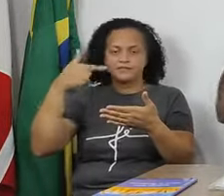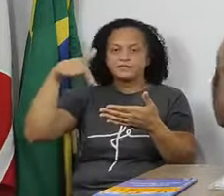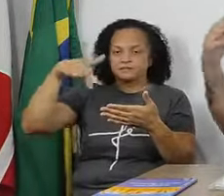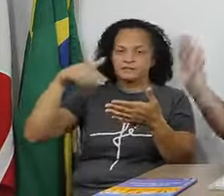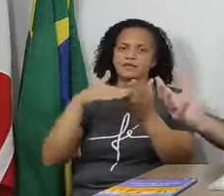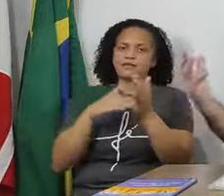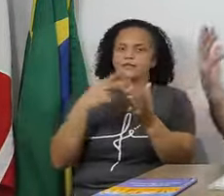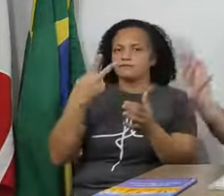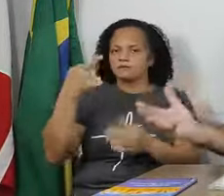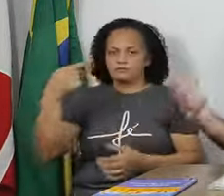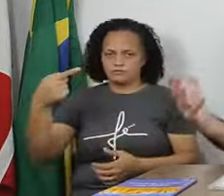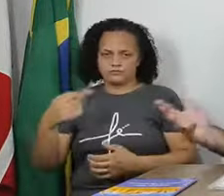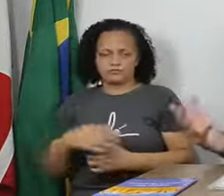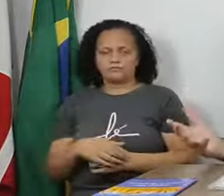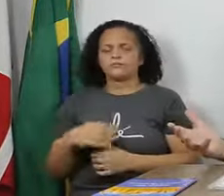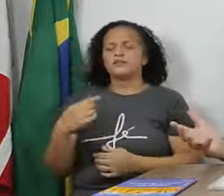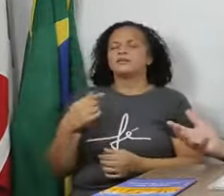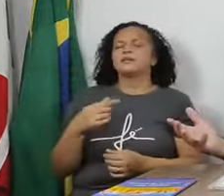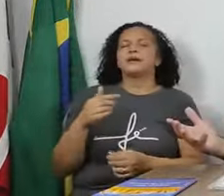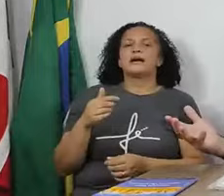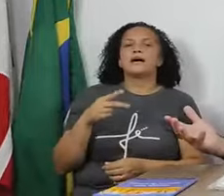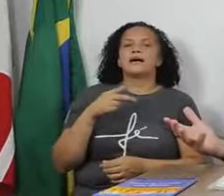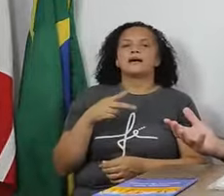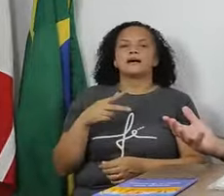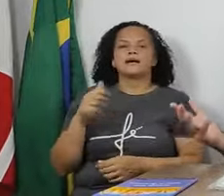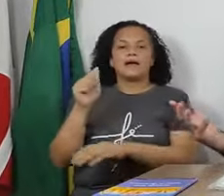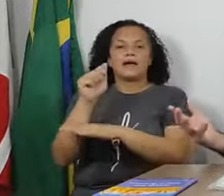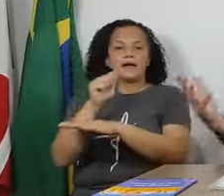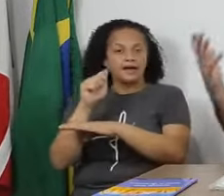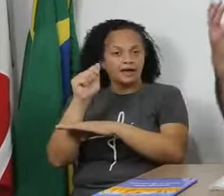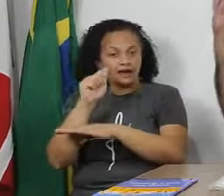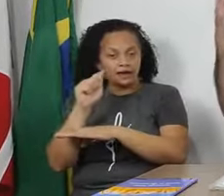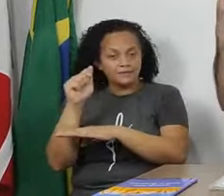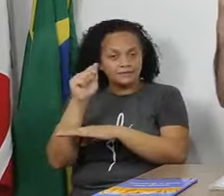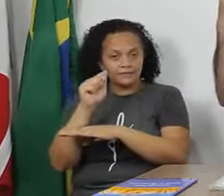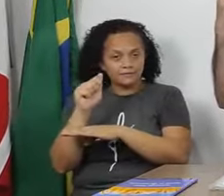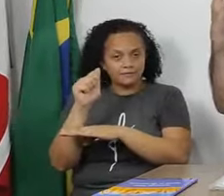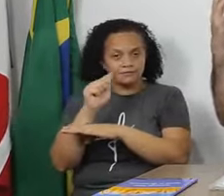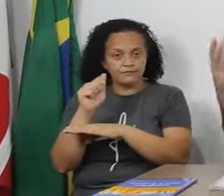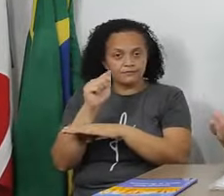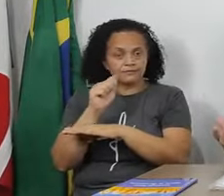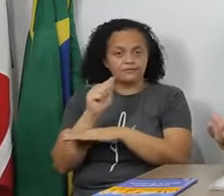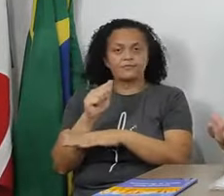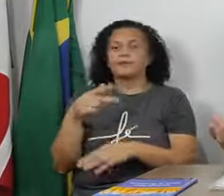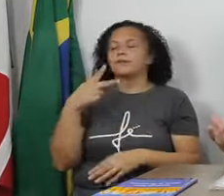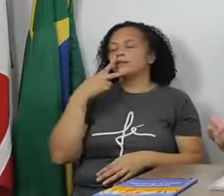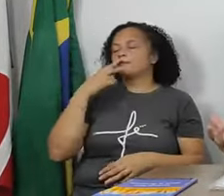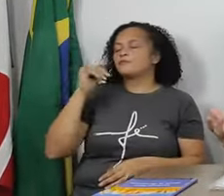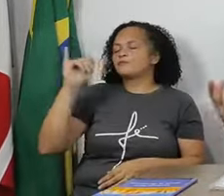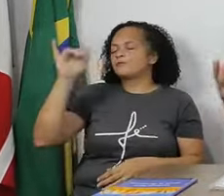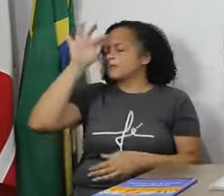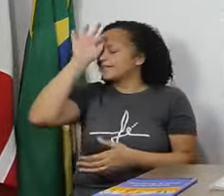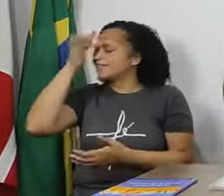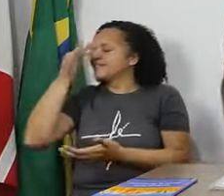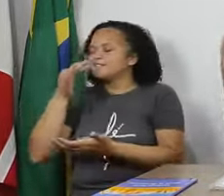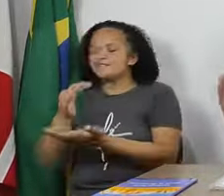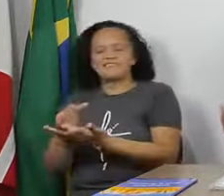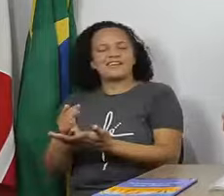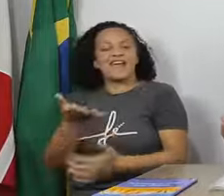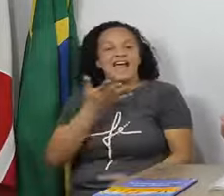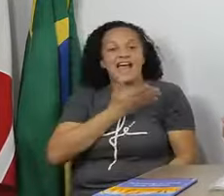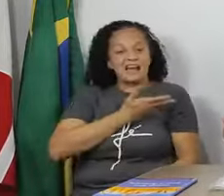sobre Abraão, pai na fé, né? Um homem que é o amigo de Deus, um homem que